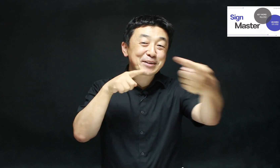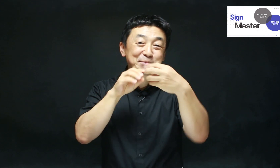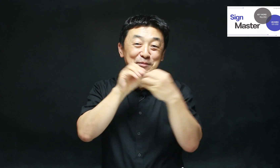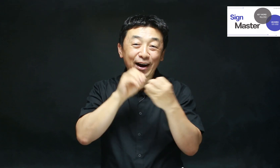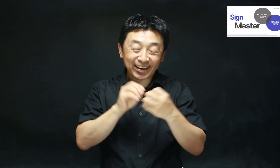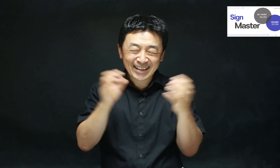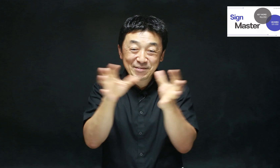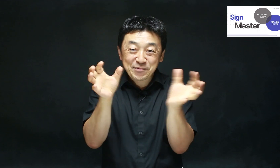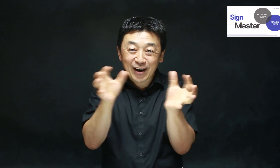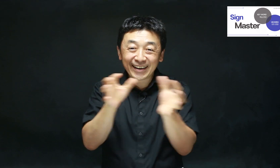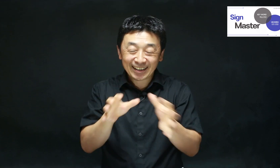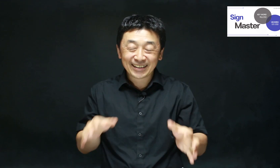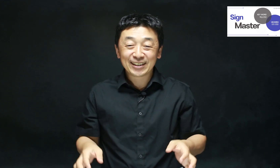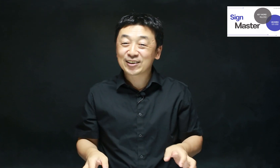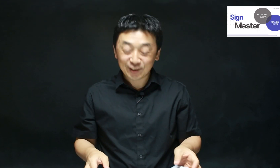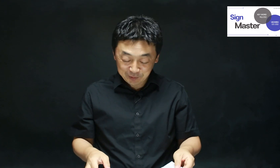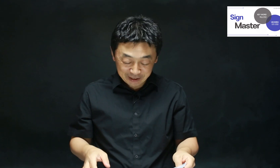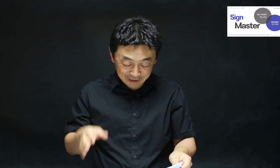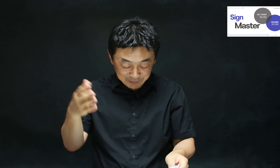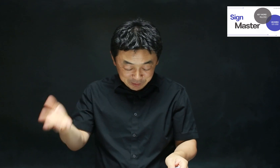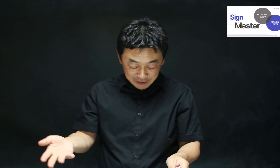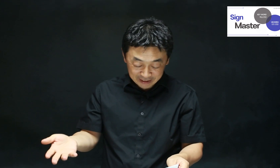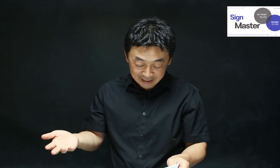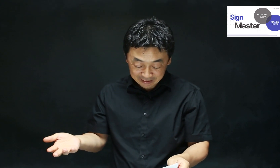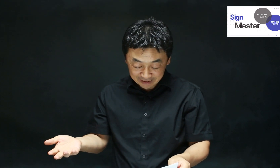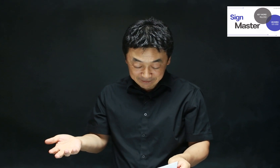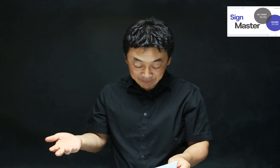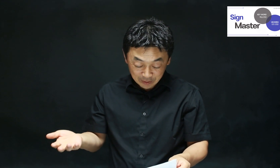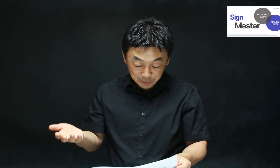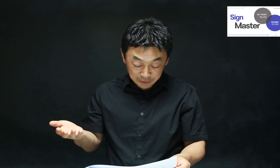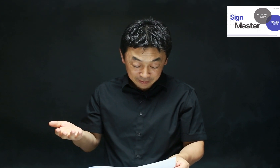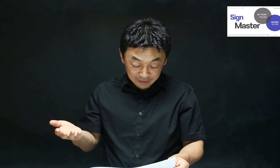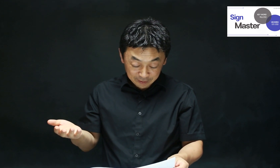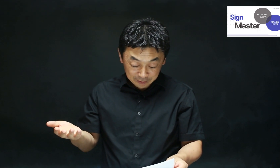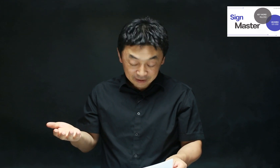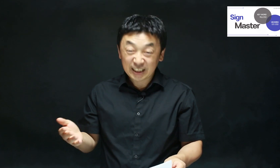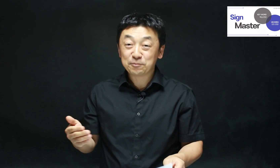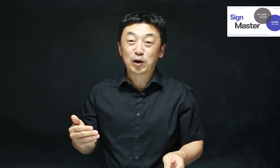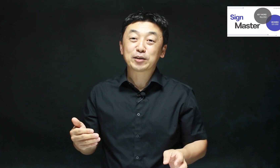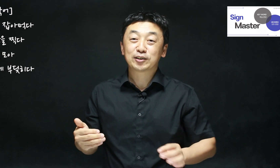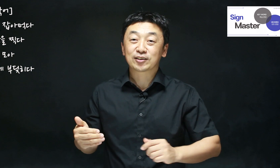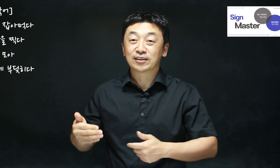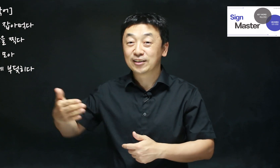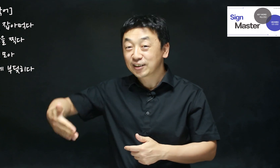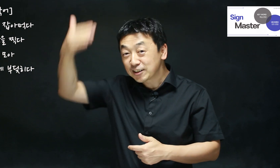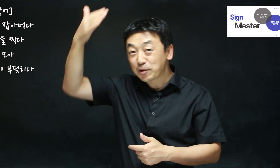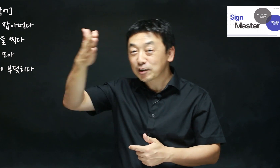입을 모아. 예, 이렇게 쓸 수 없잖아요. 입을 모아 칭찬하다. 또는 큰 벽에 부딪혔다. 큰 벽에